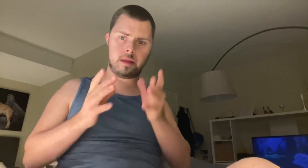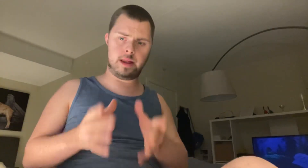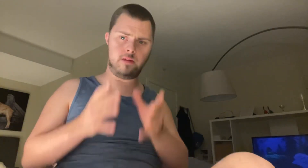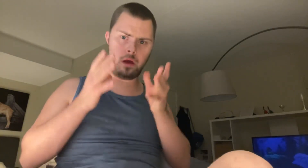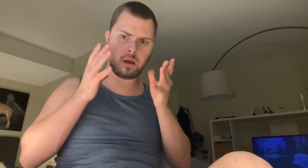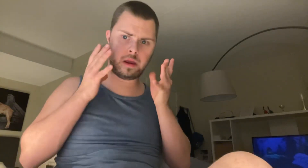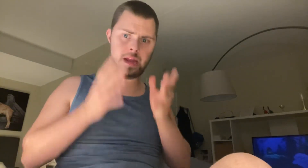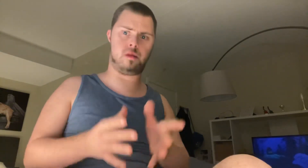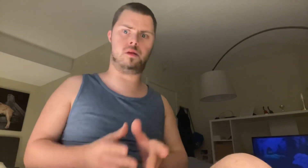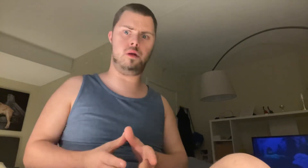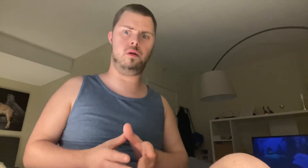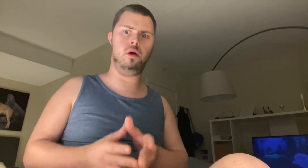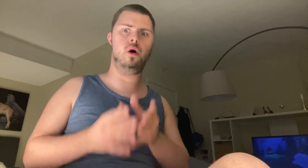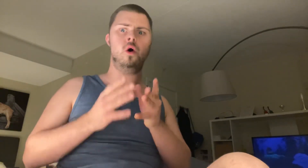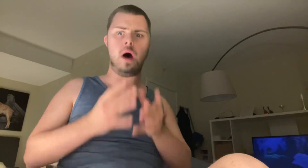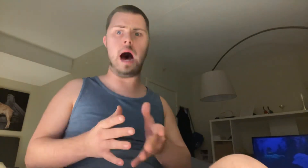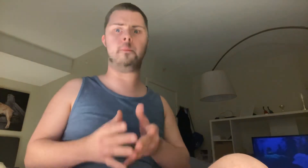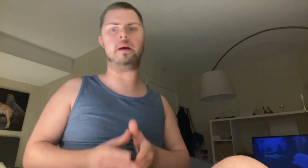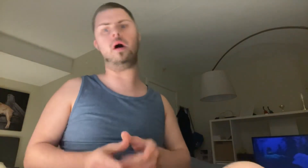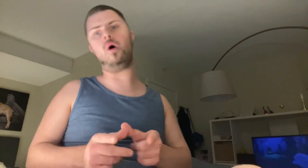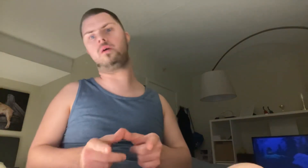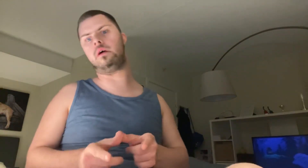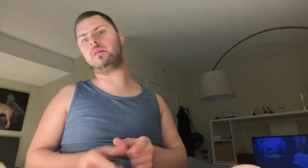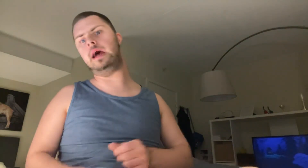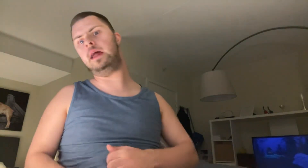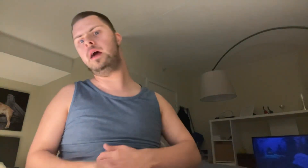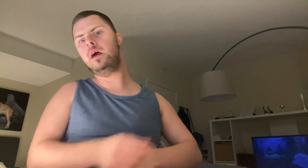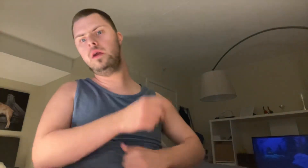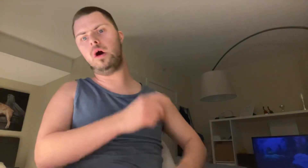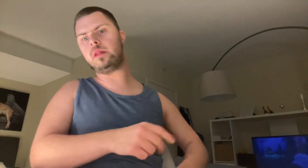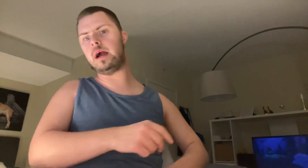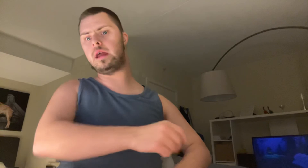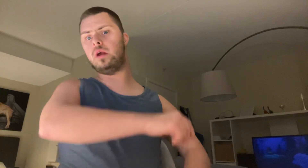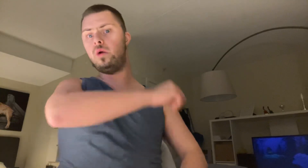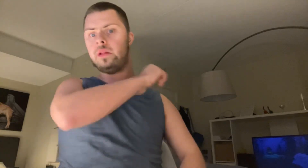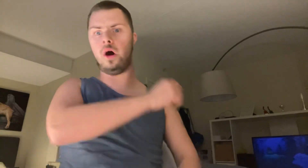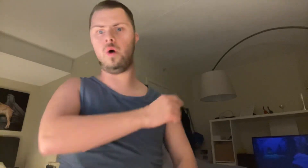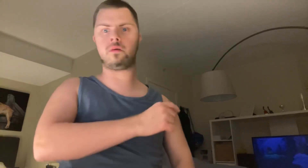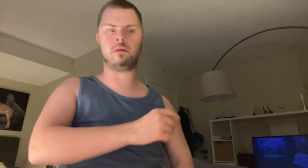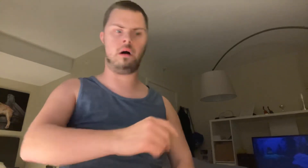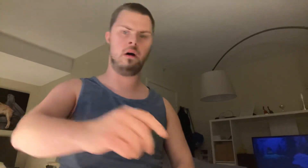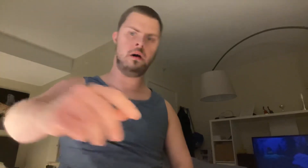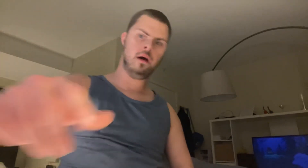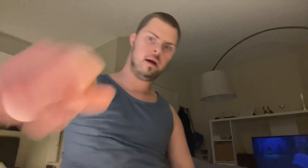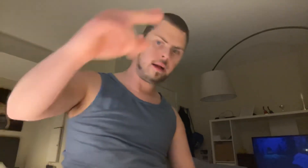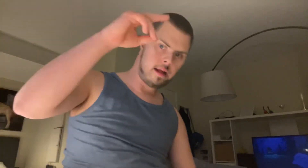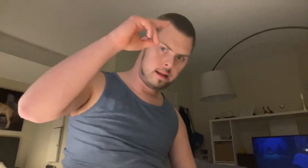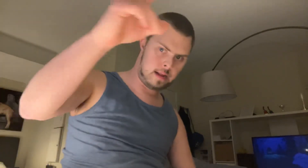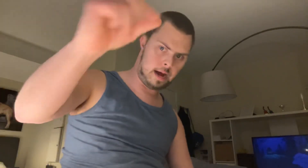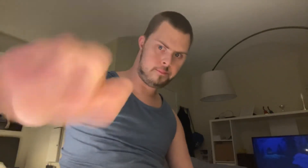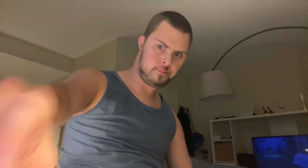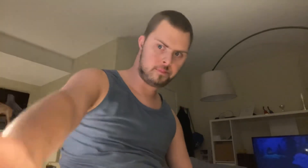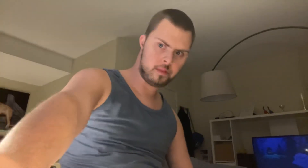Skriv Git Studio appen också snäll. Jag tackar. Och det också. Tja.